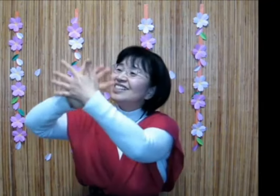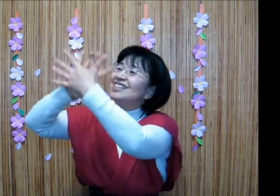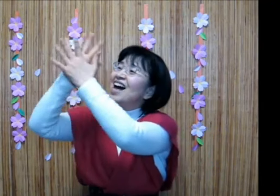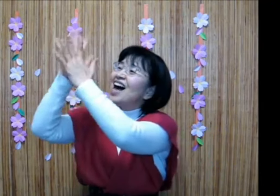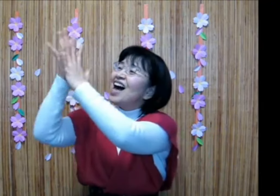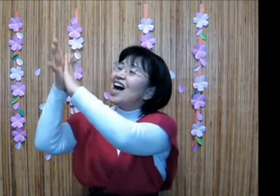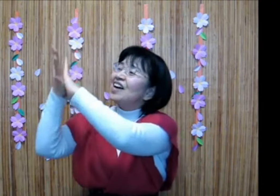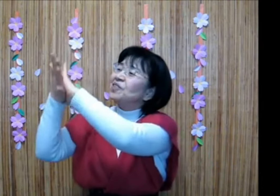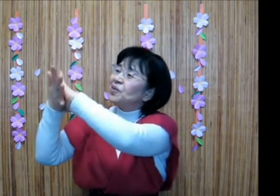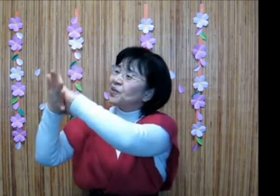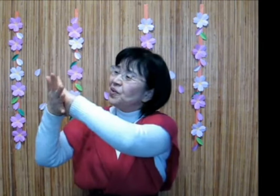桜。